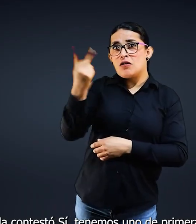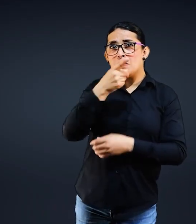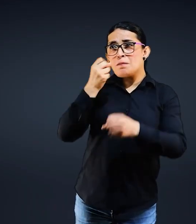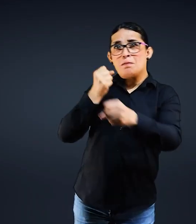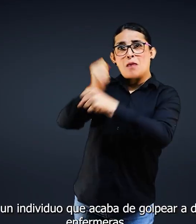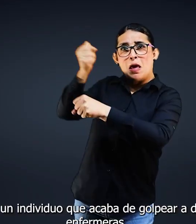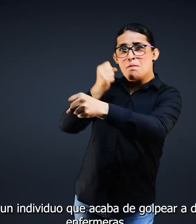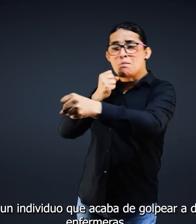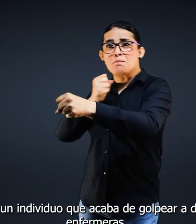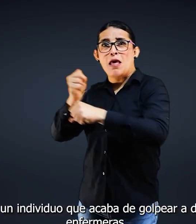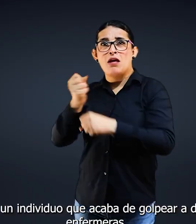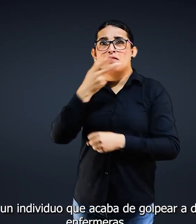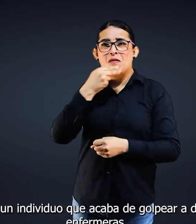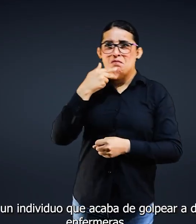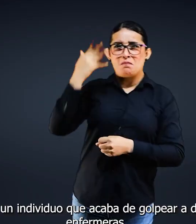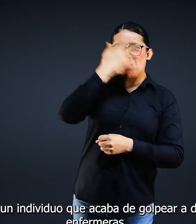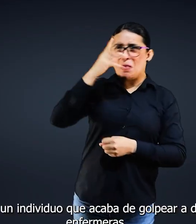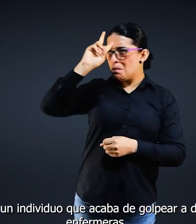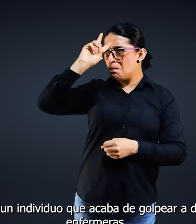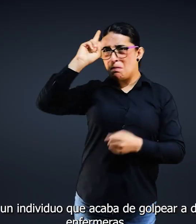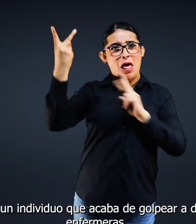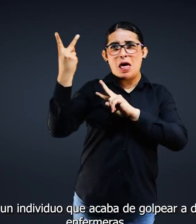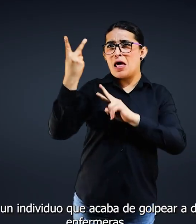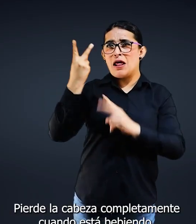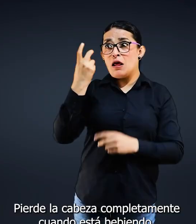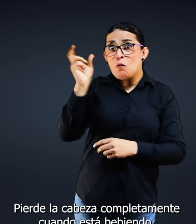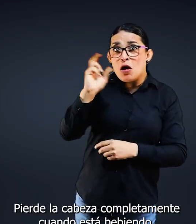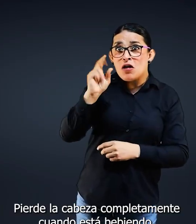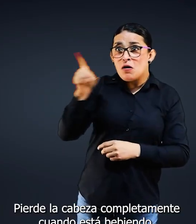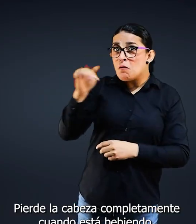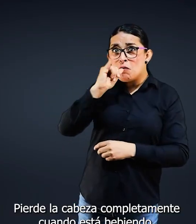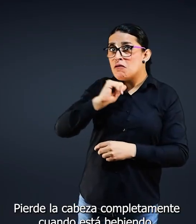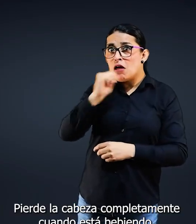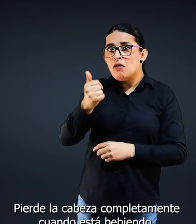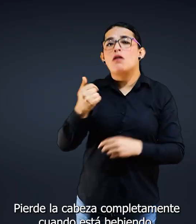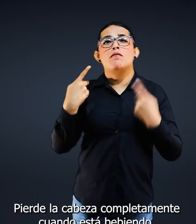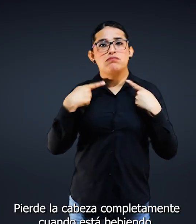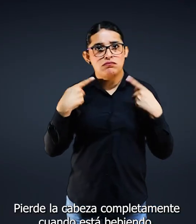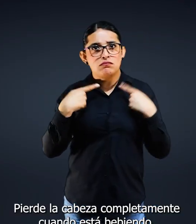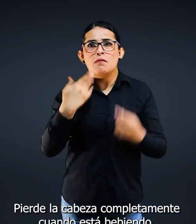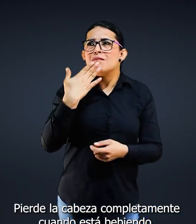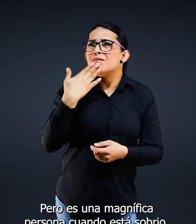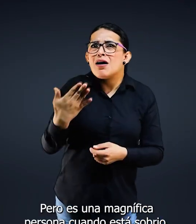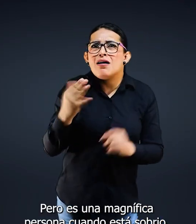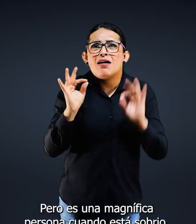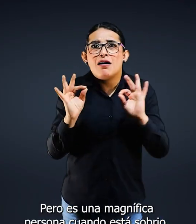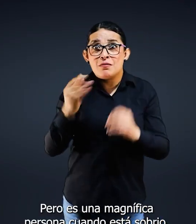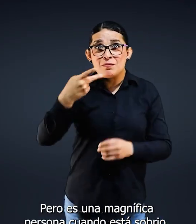primera. Es un individuo que acaba de golpear a 2 enfermeras. Pierde la cabeza completamente cuando está bebiendo, pero es una